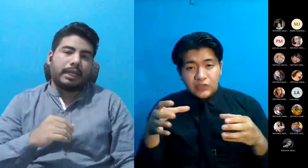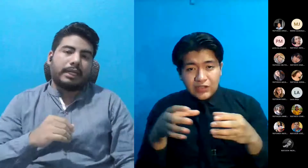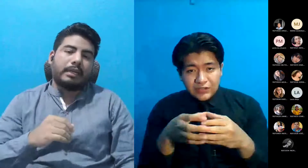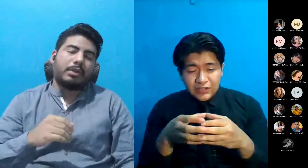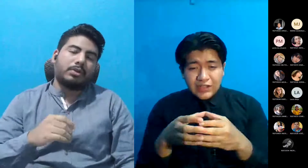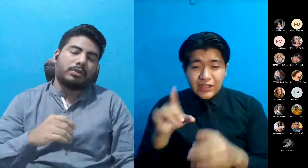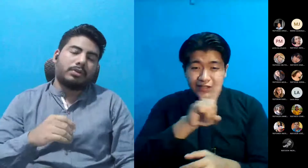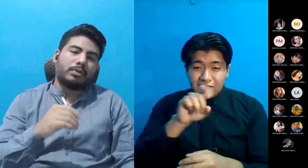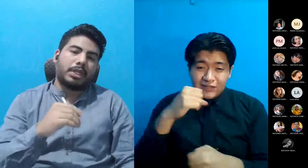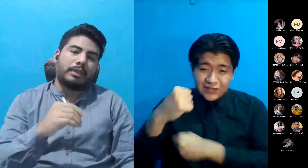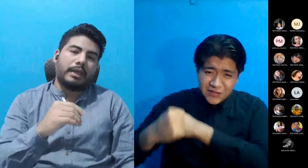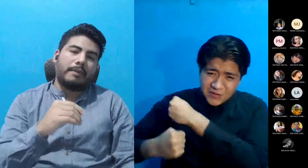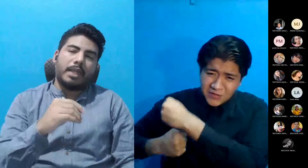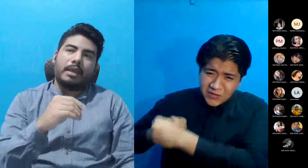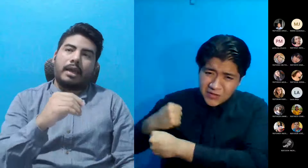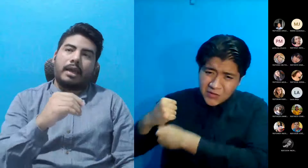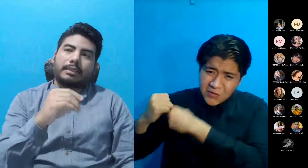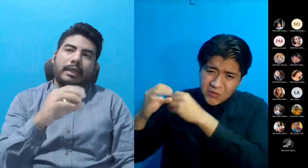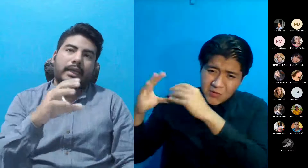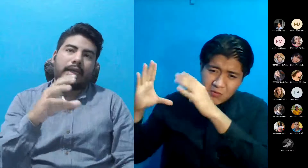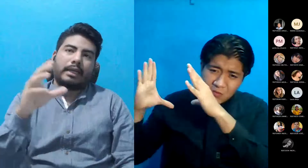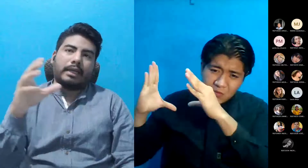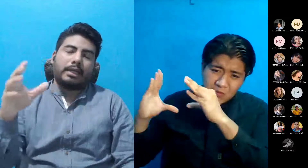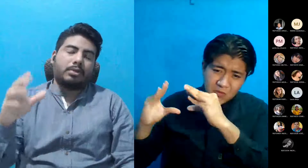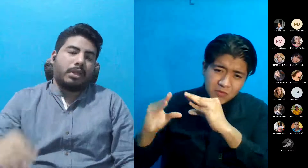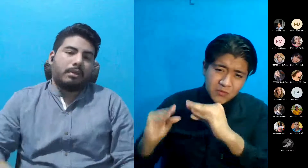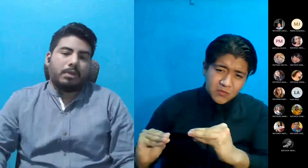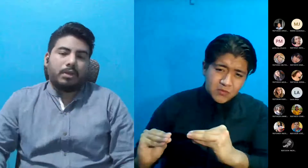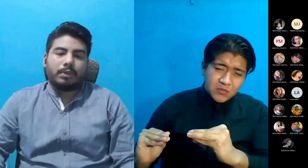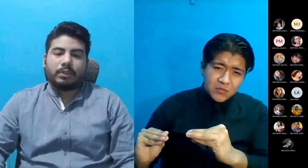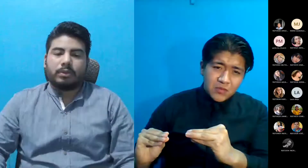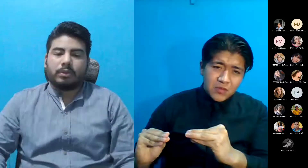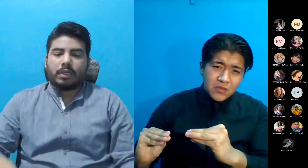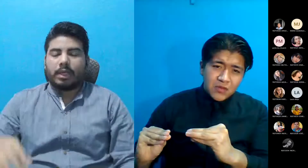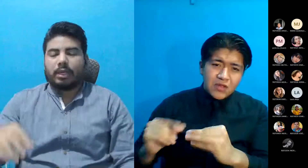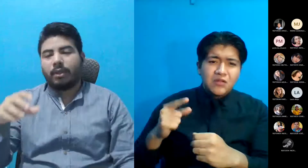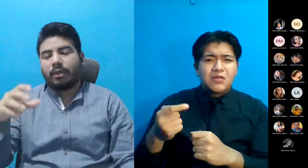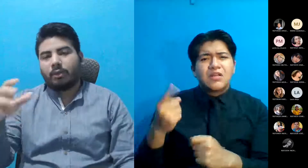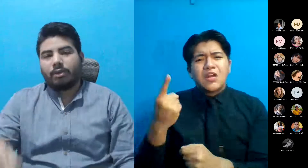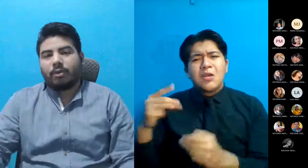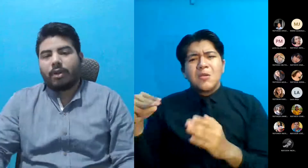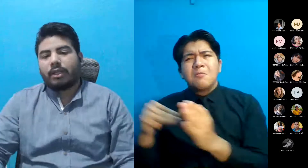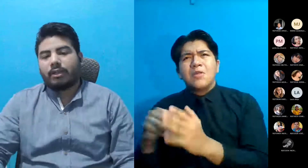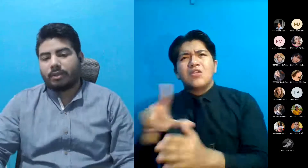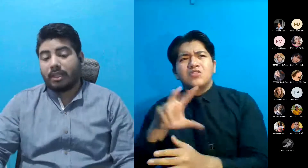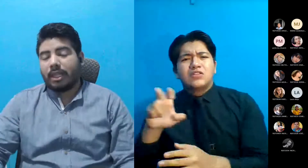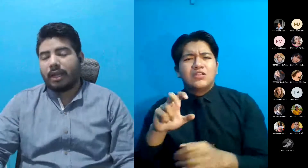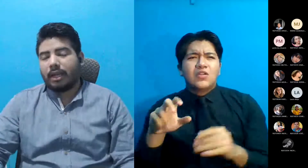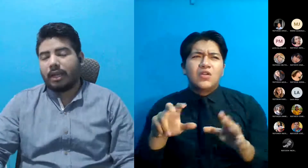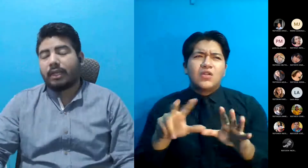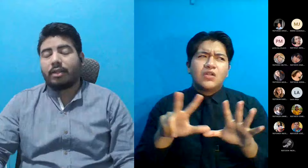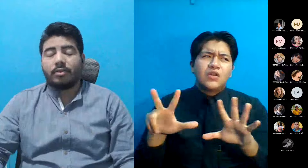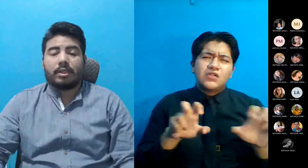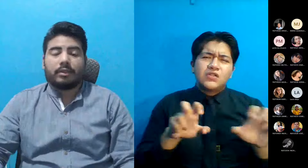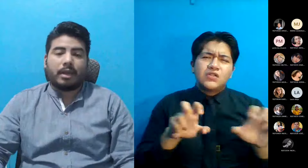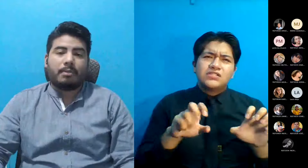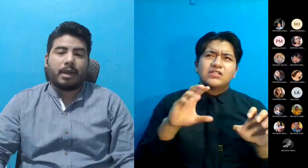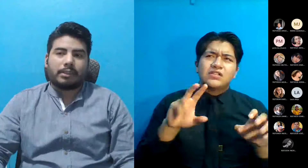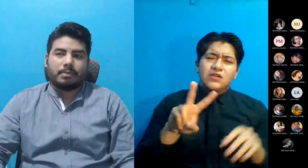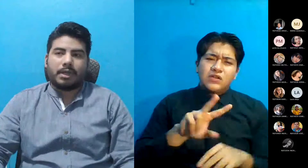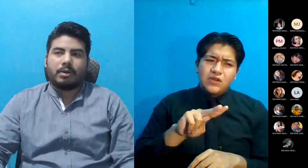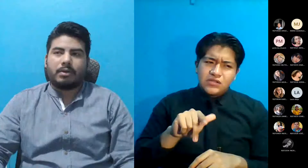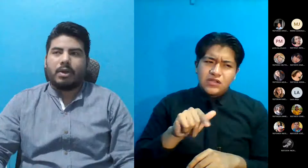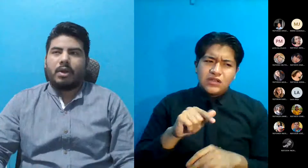Congreso de Milán en 1880 hasta el año de 1994 con de la Declaración